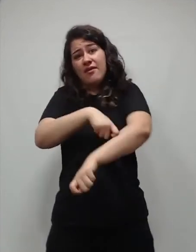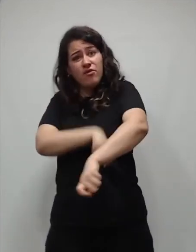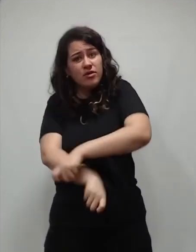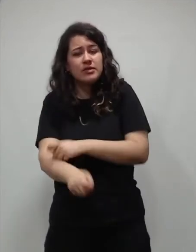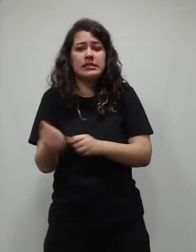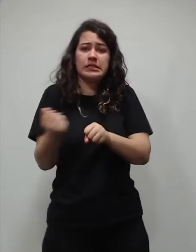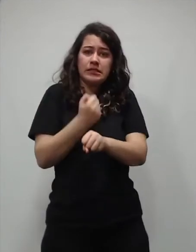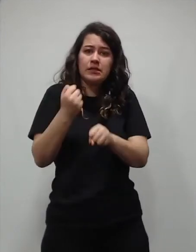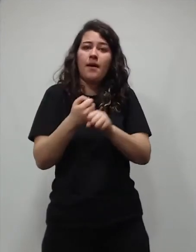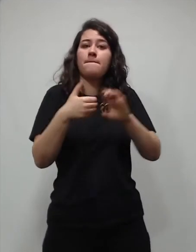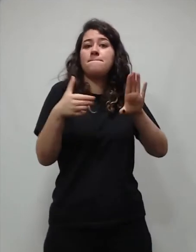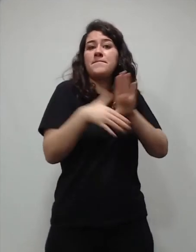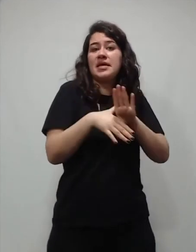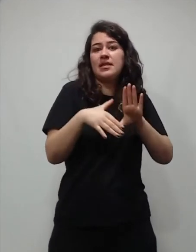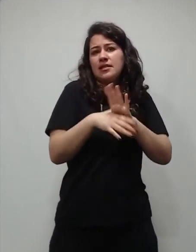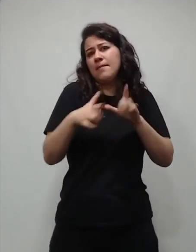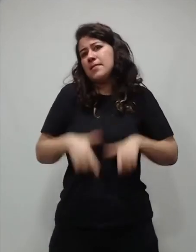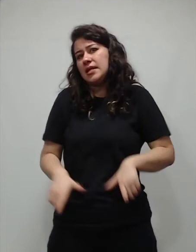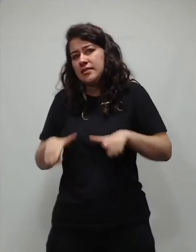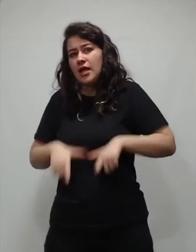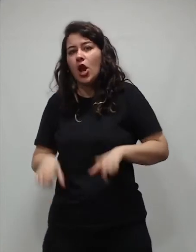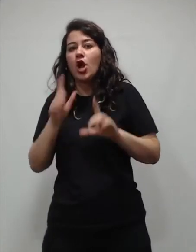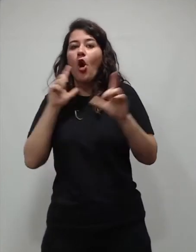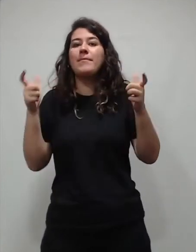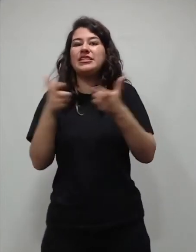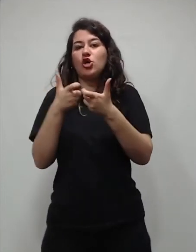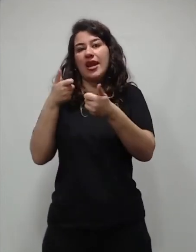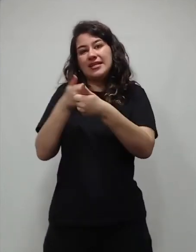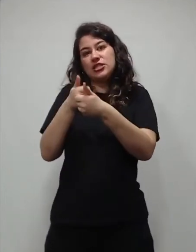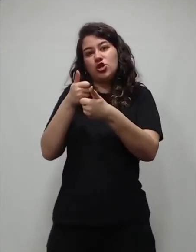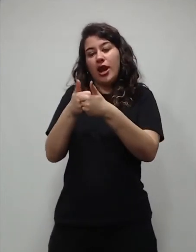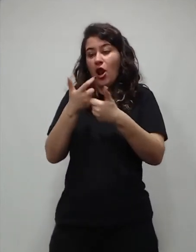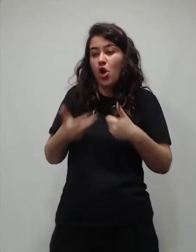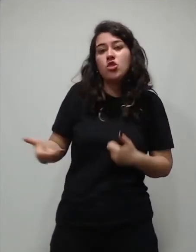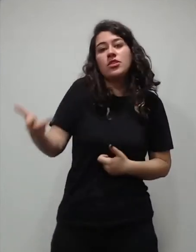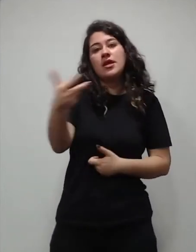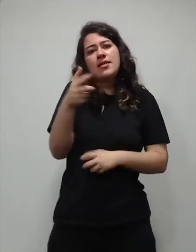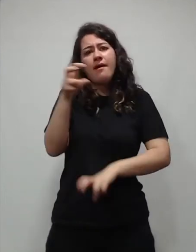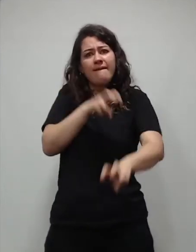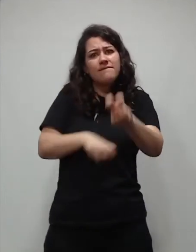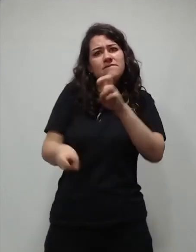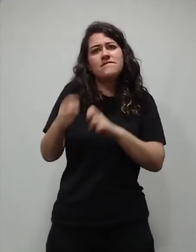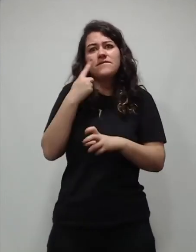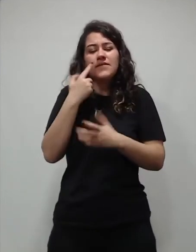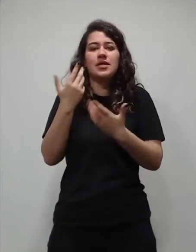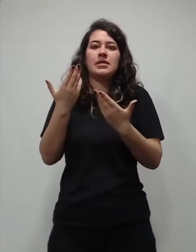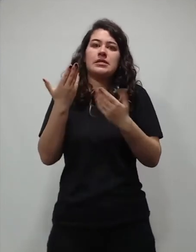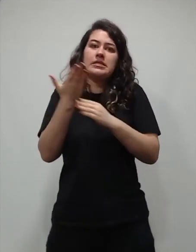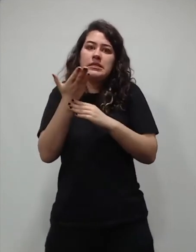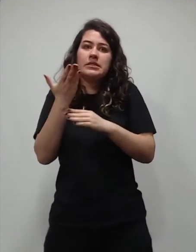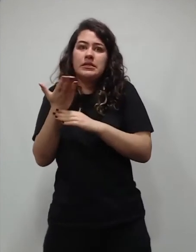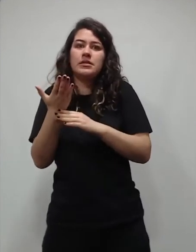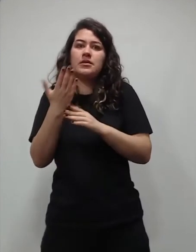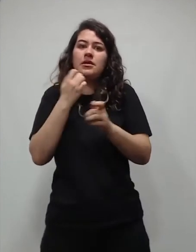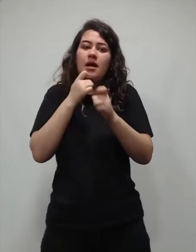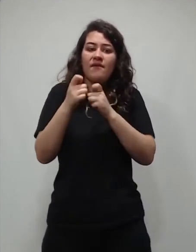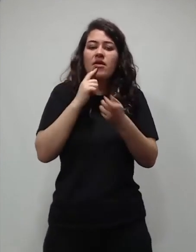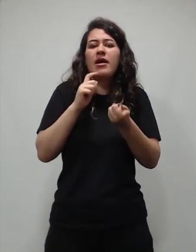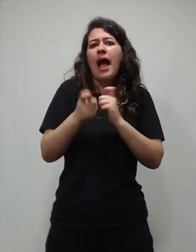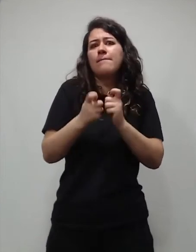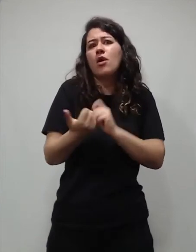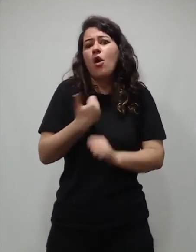por parte de MIDES y del Ministerio y de la comisión asesora que estamos intentando abogar y asesorar por estos